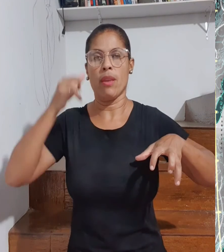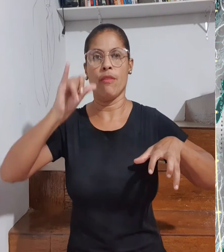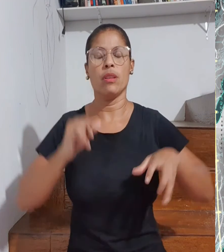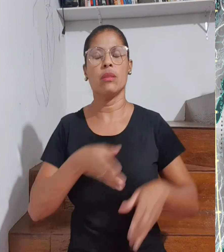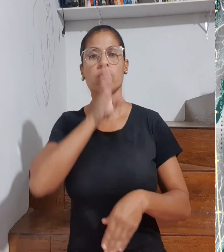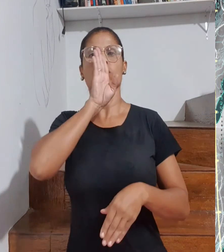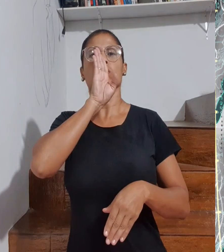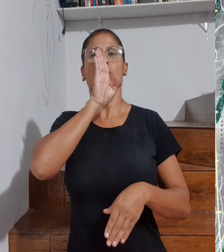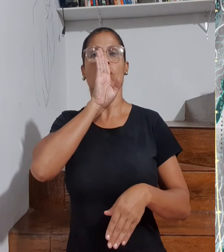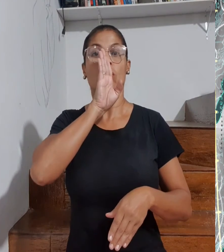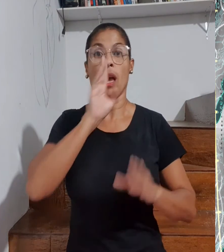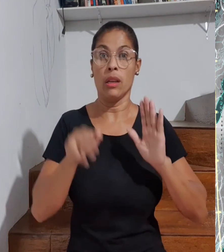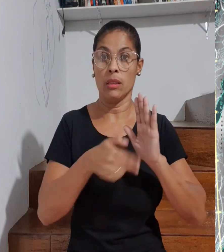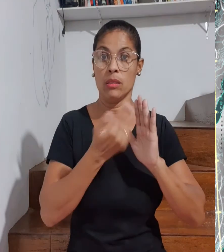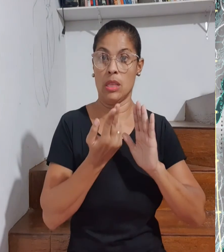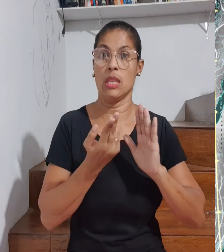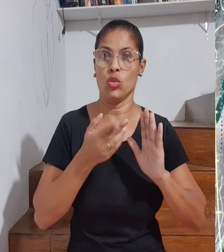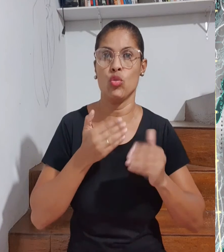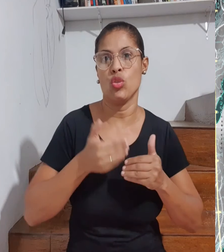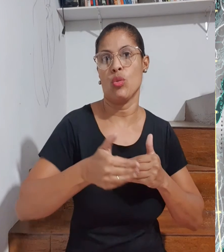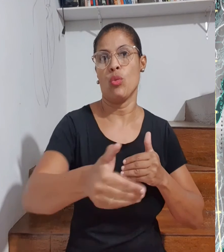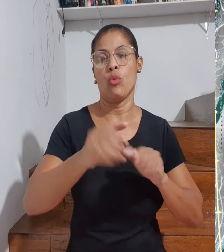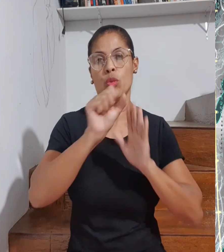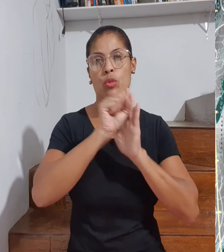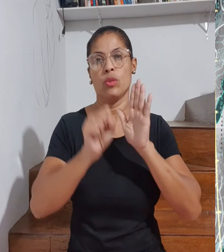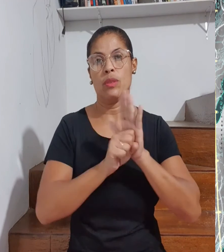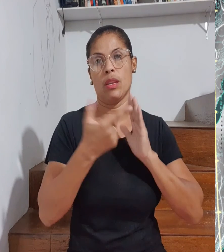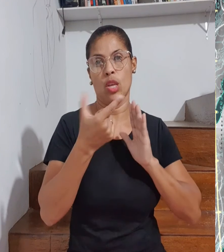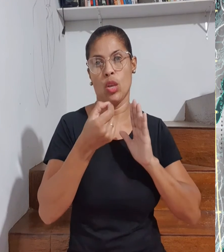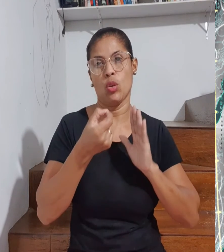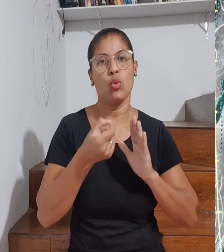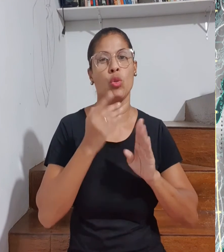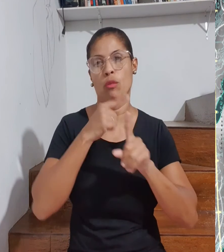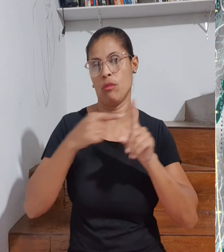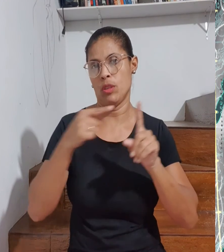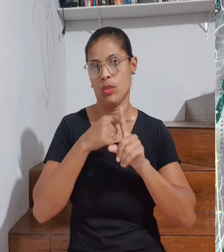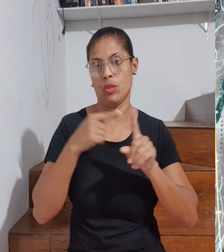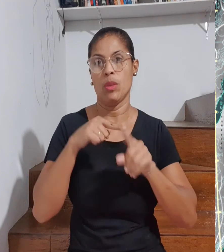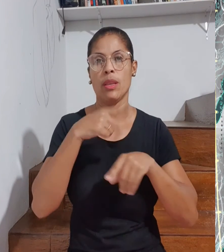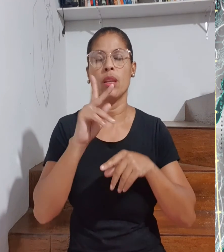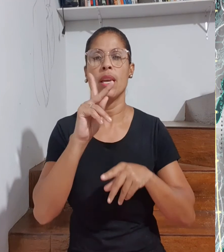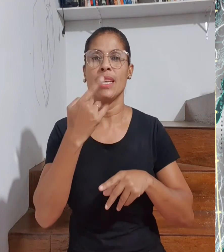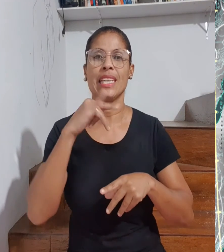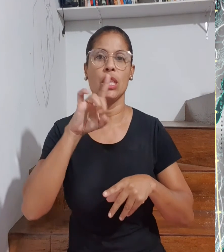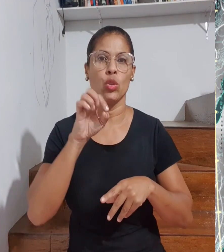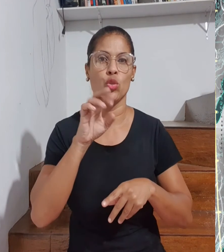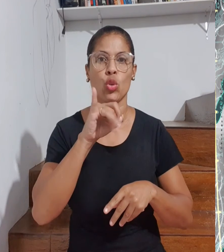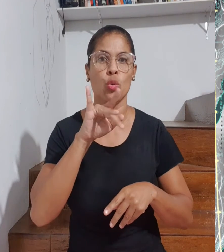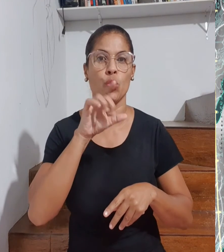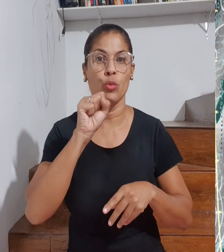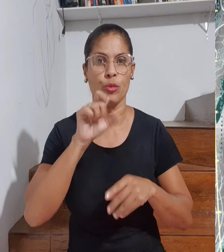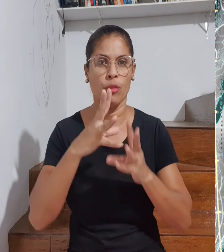muscular. Seu uso em cirurgia se difundiu a partir da primeira metade do século XX e, devido à sua hidrossolubilidade,